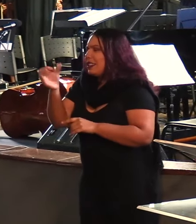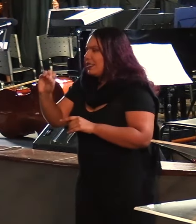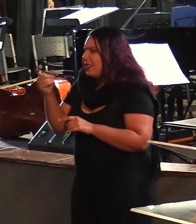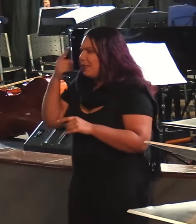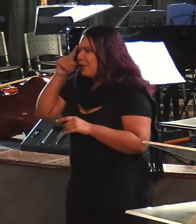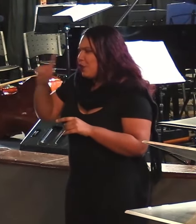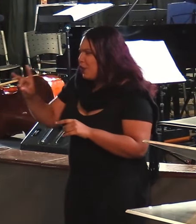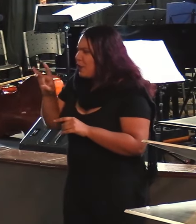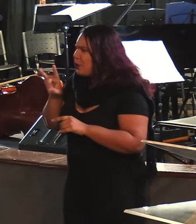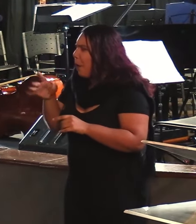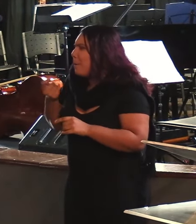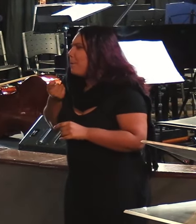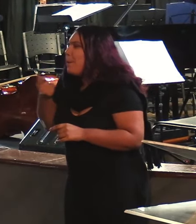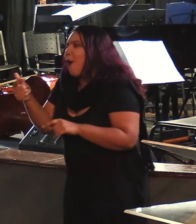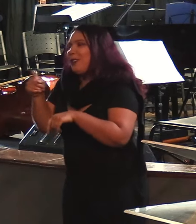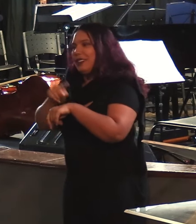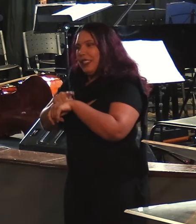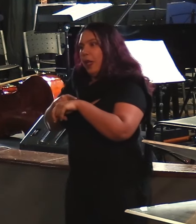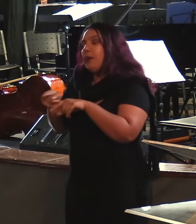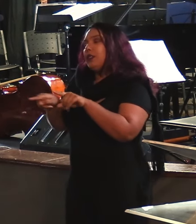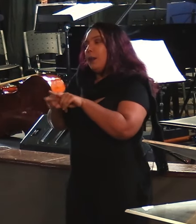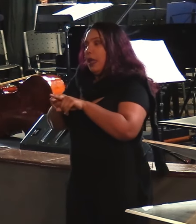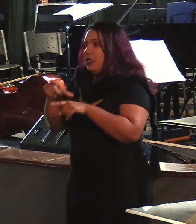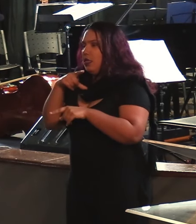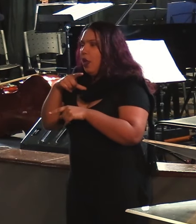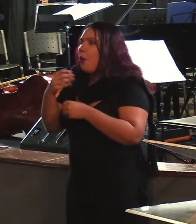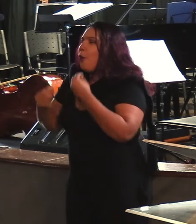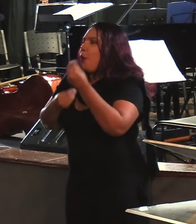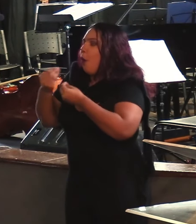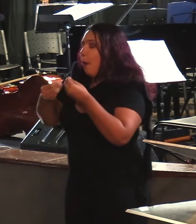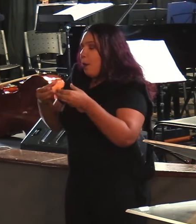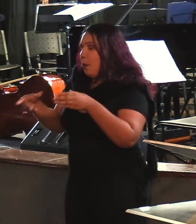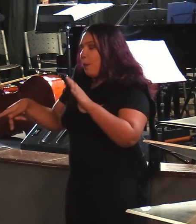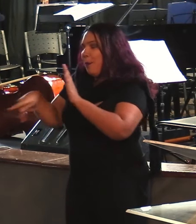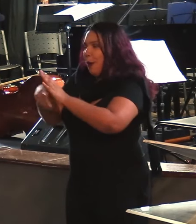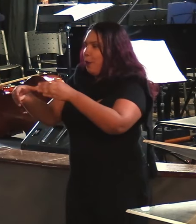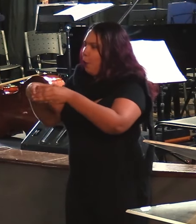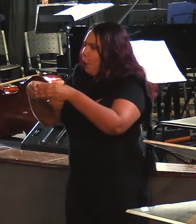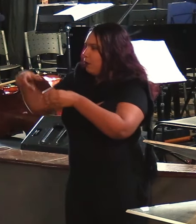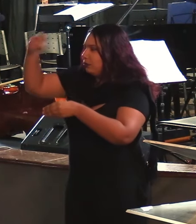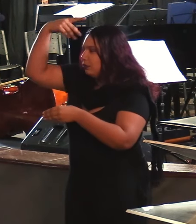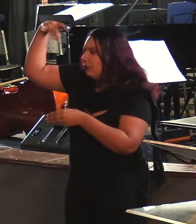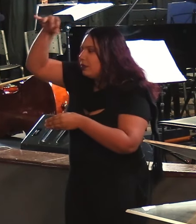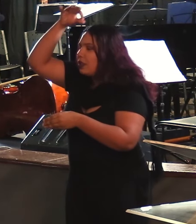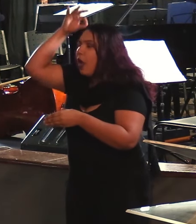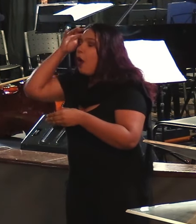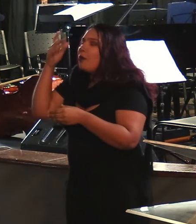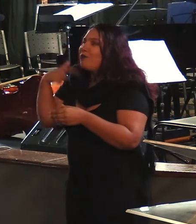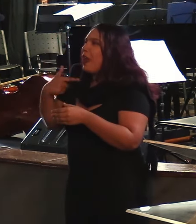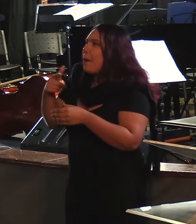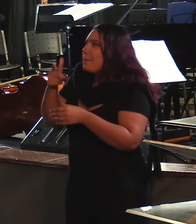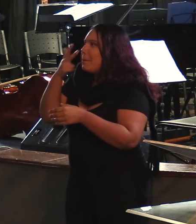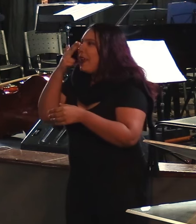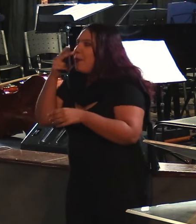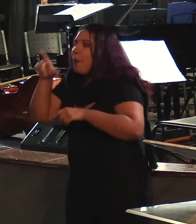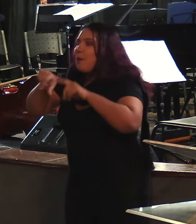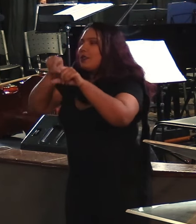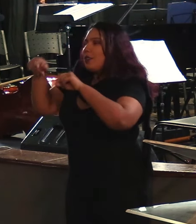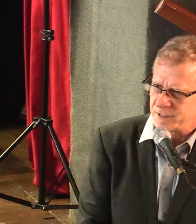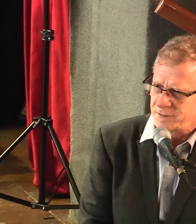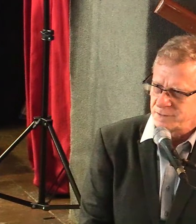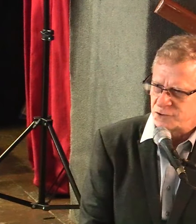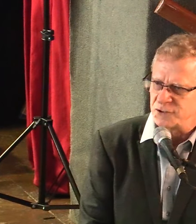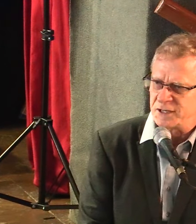dias e nós esperamos, com isso, trazer para a comunidade capixaba uma opção de lazer, de